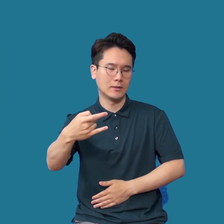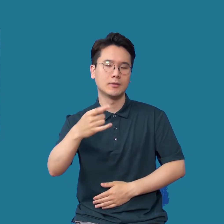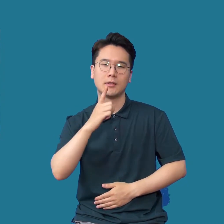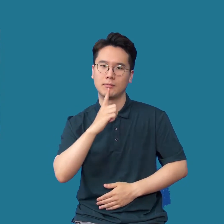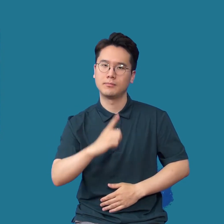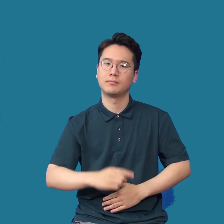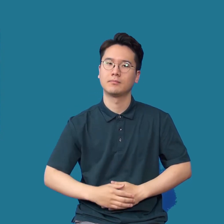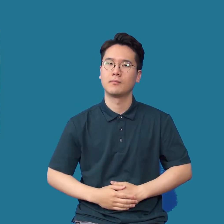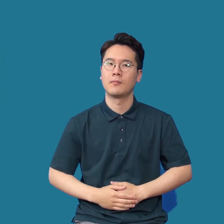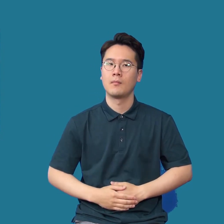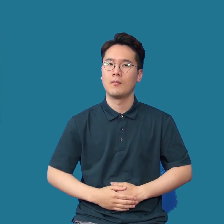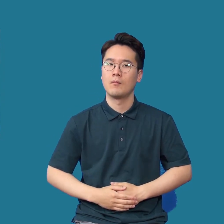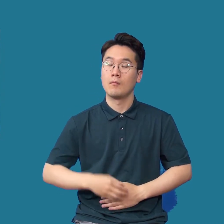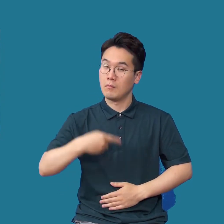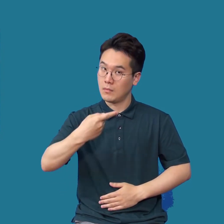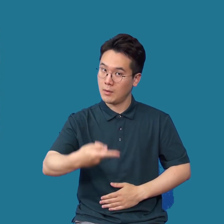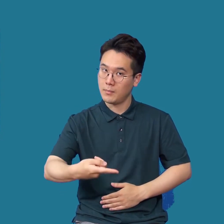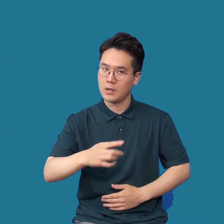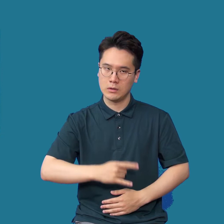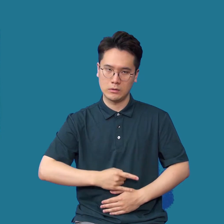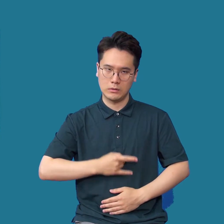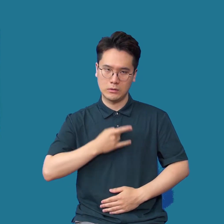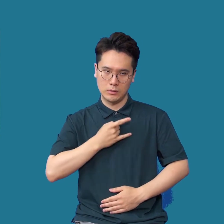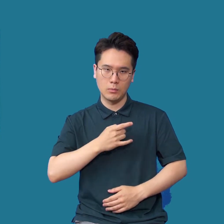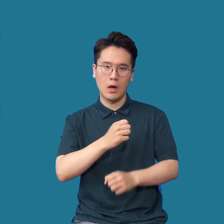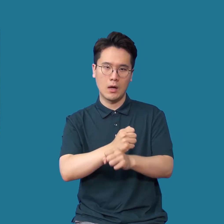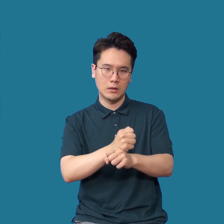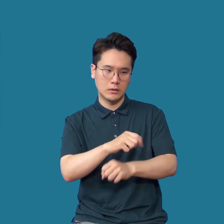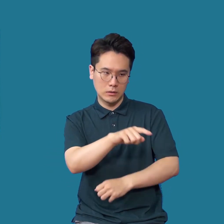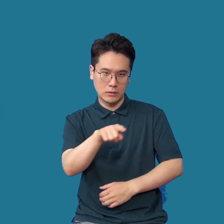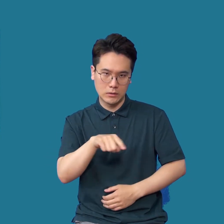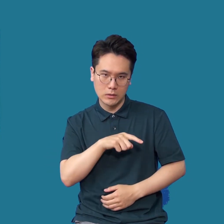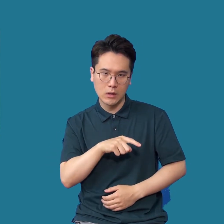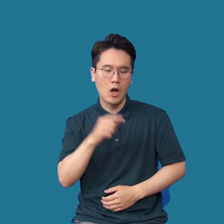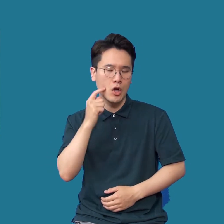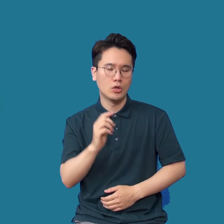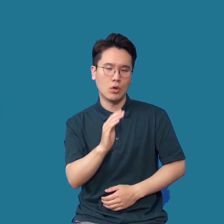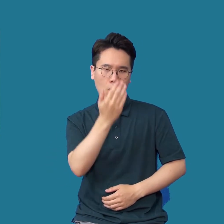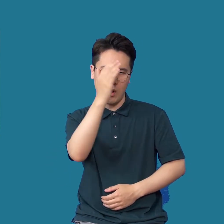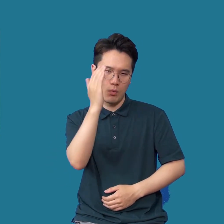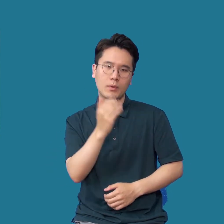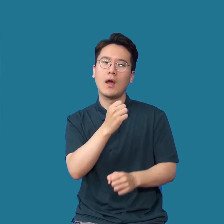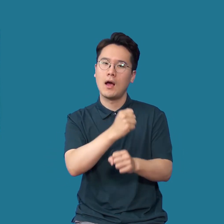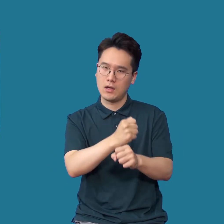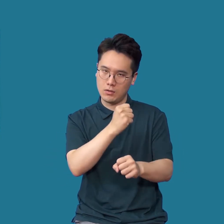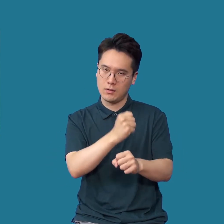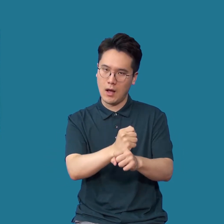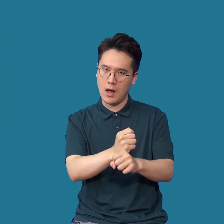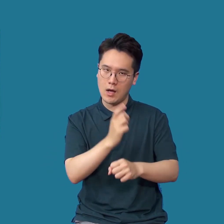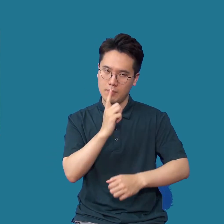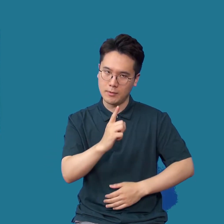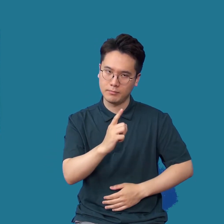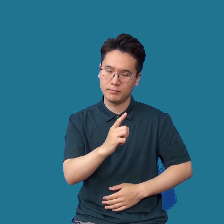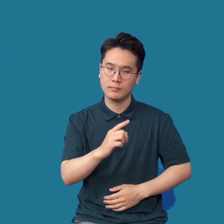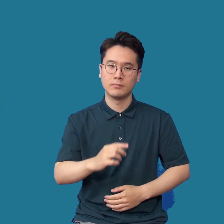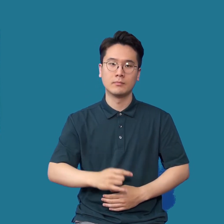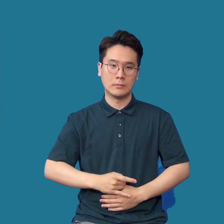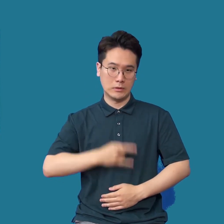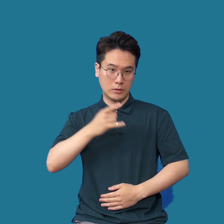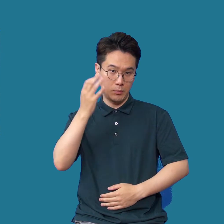다음에 의롭다 하신 그들을 또한 영화롭게 하셨느니라. 칭의를 받은 사람에게는